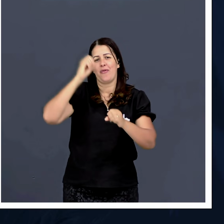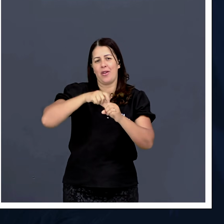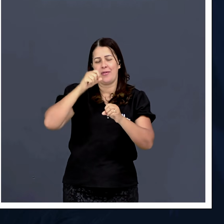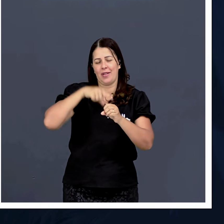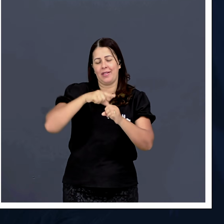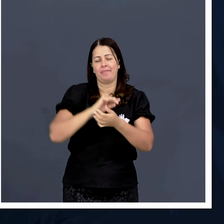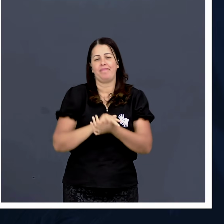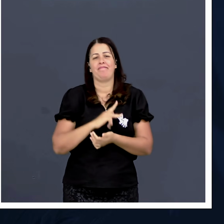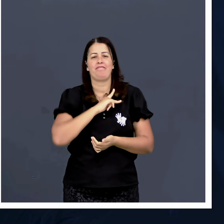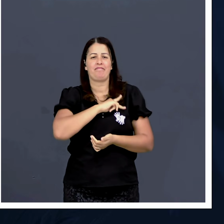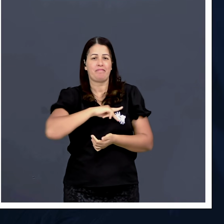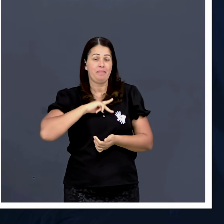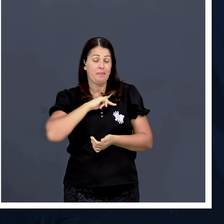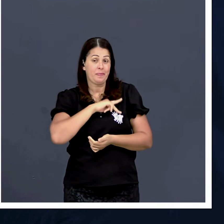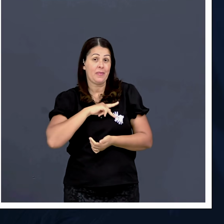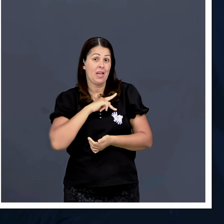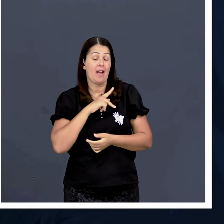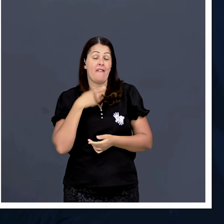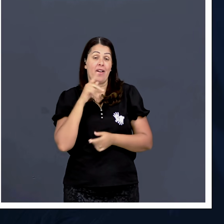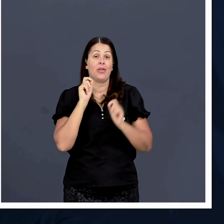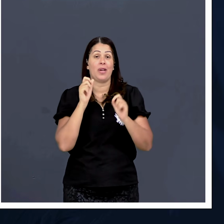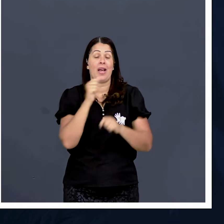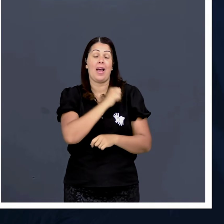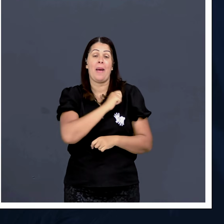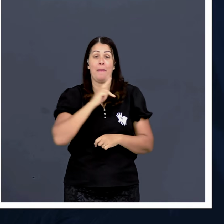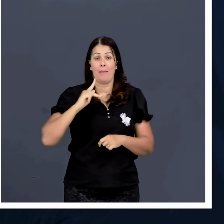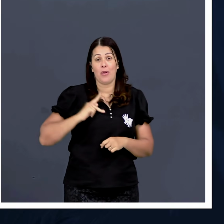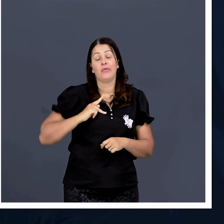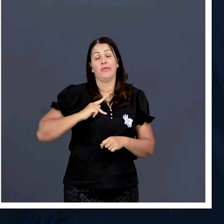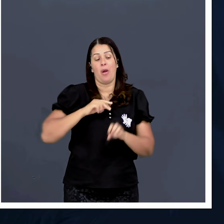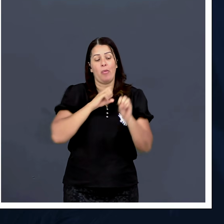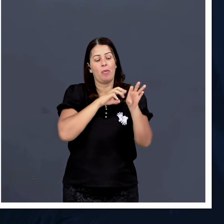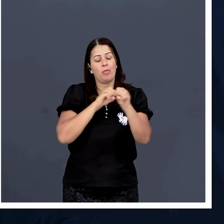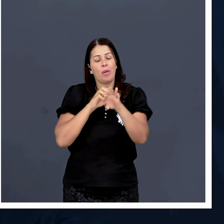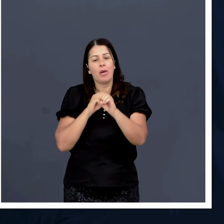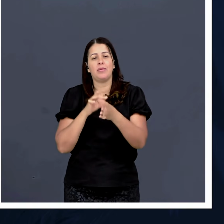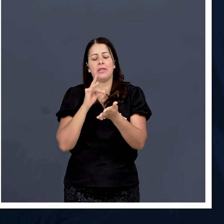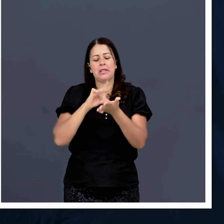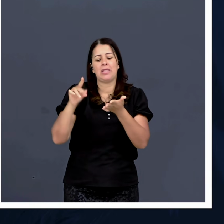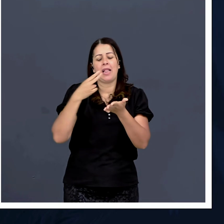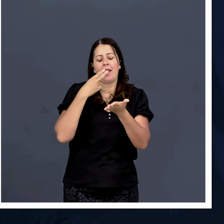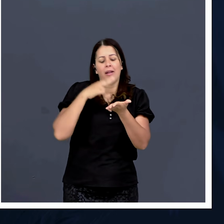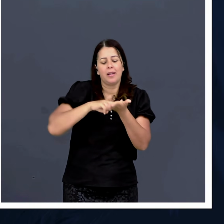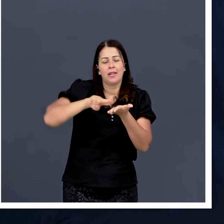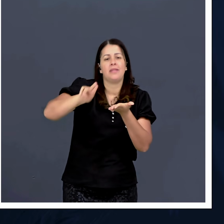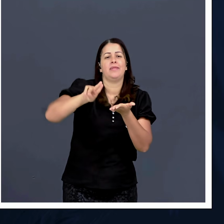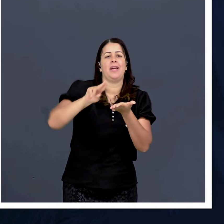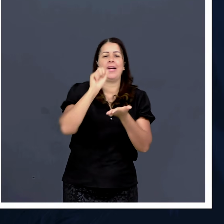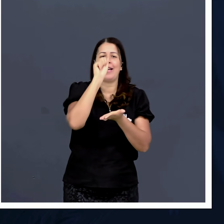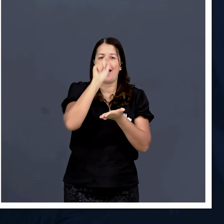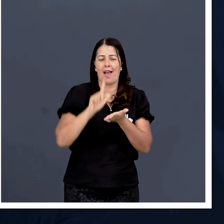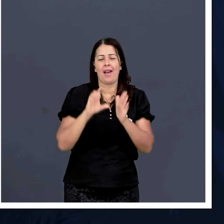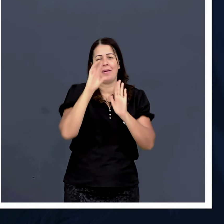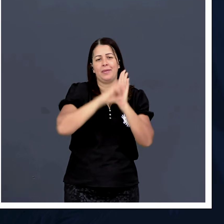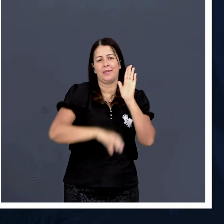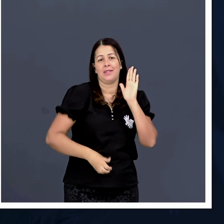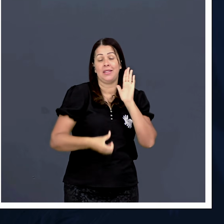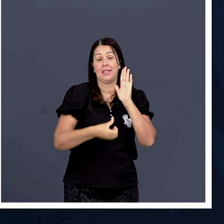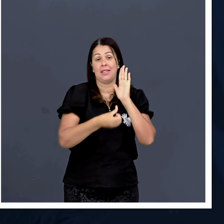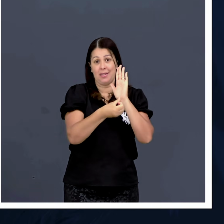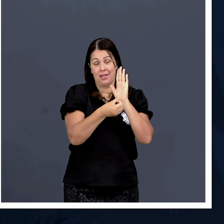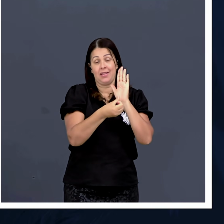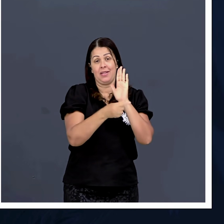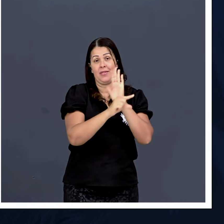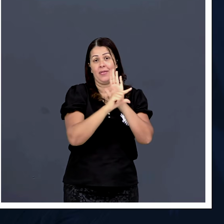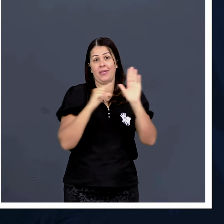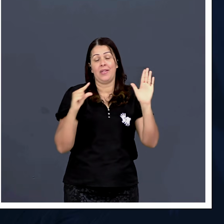apóstolo Paulo, ele nos instrui acerca da palavra. E ele escreve a sua carta em Gálatas capítulo 6,